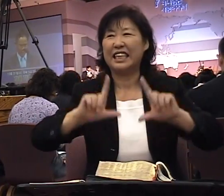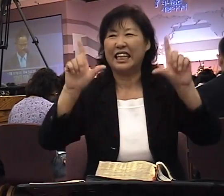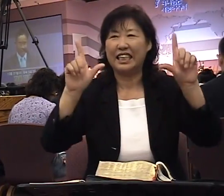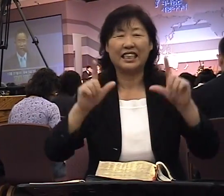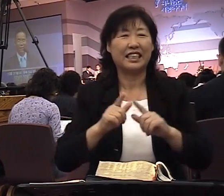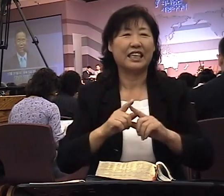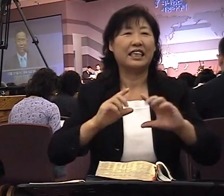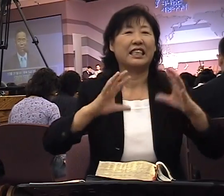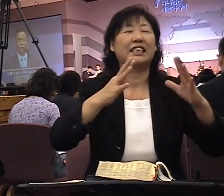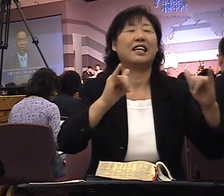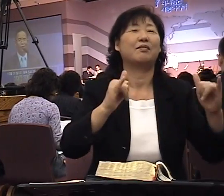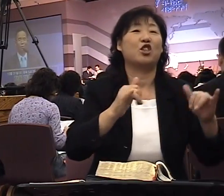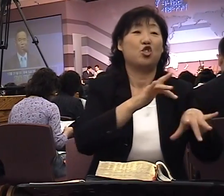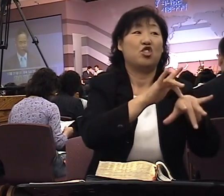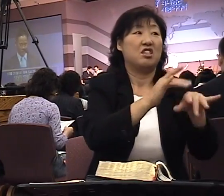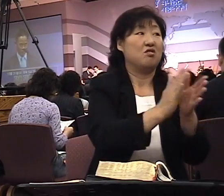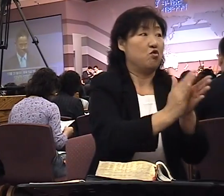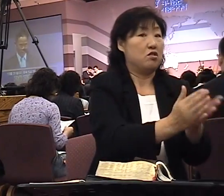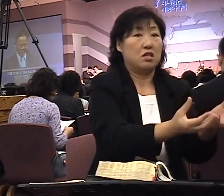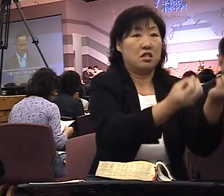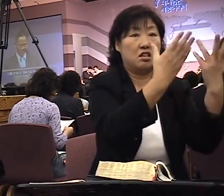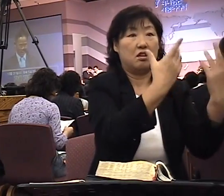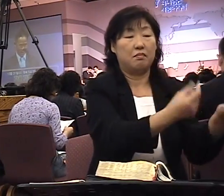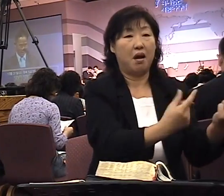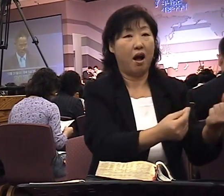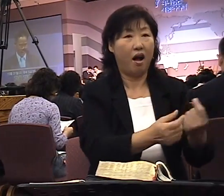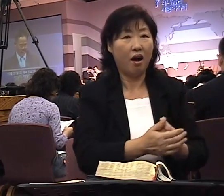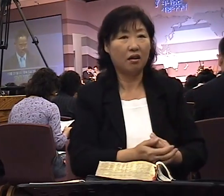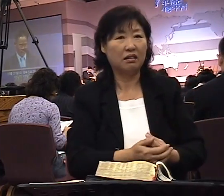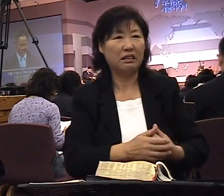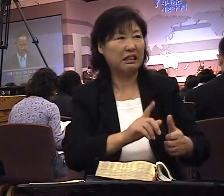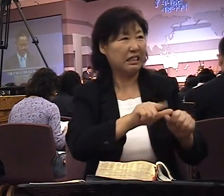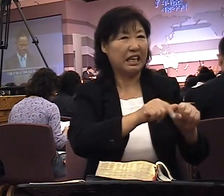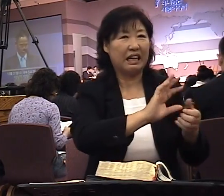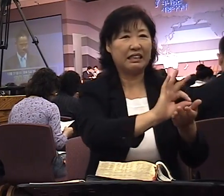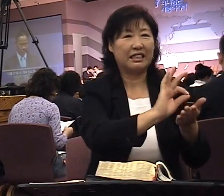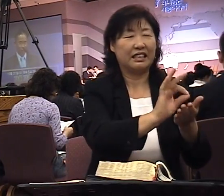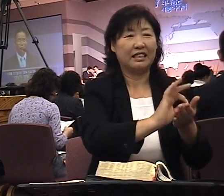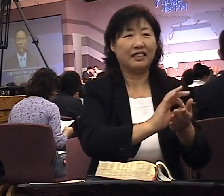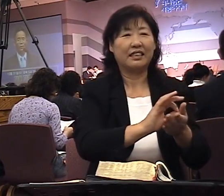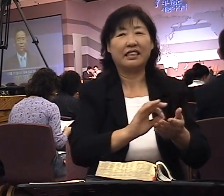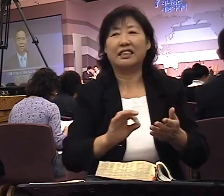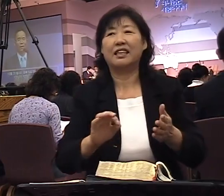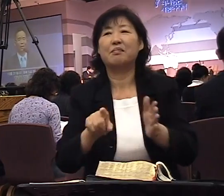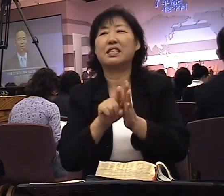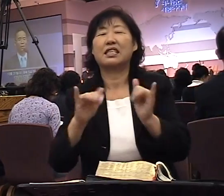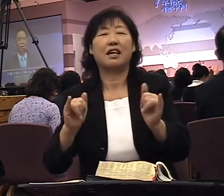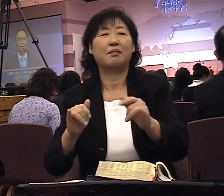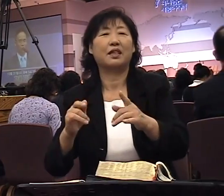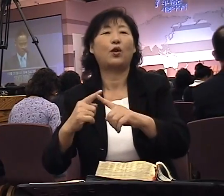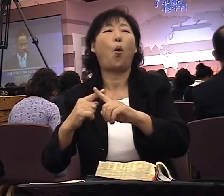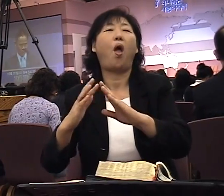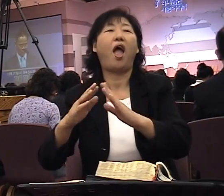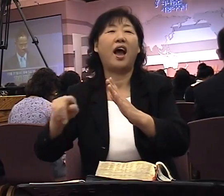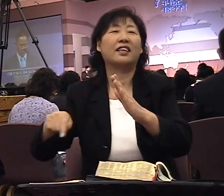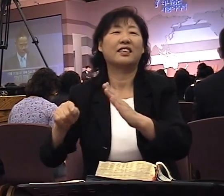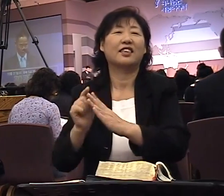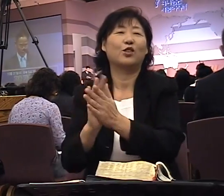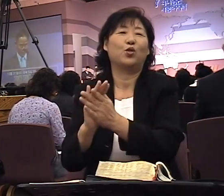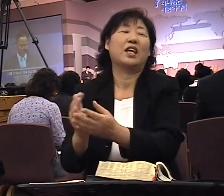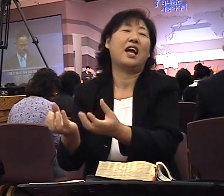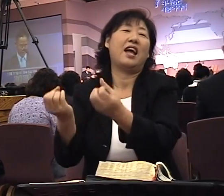세상 사람들이 귀신의 축제처럼 이렇게 시간을 보내는데요. 이 자녀들 교회